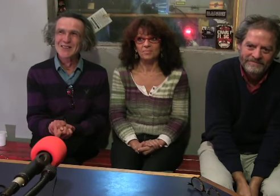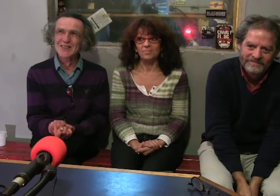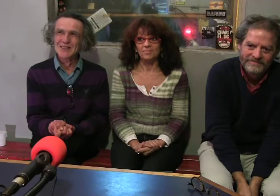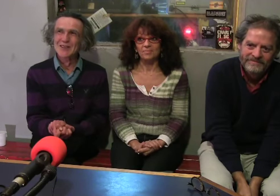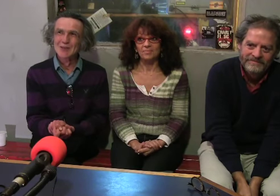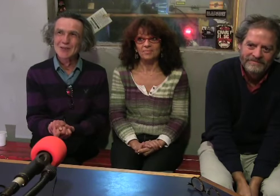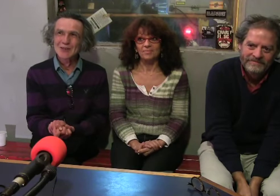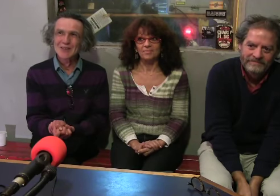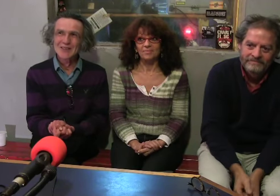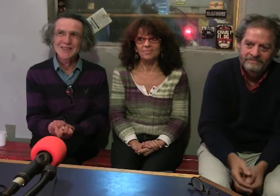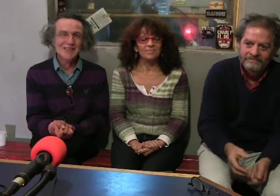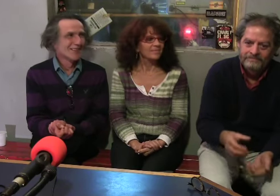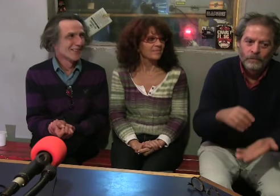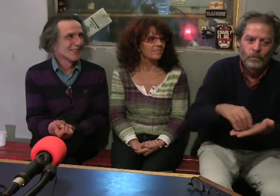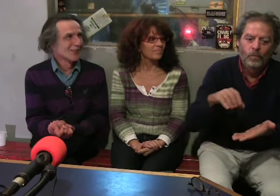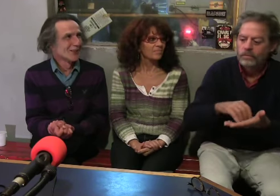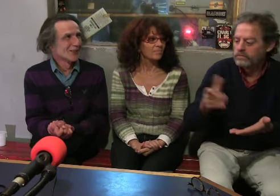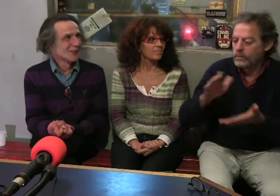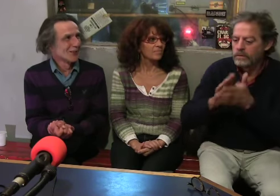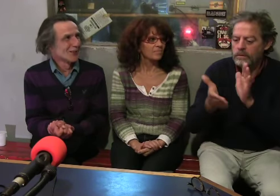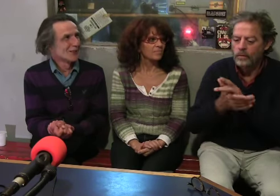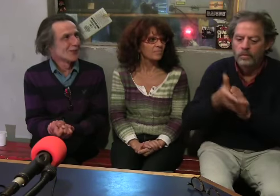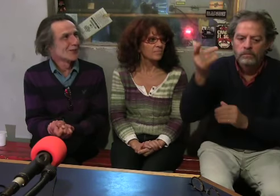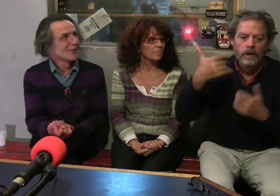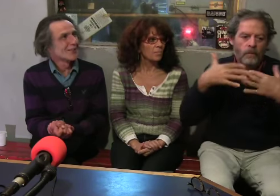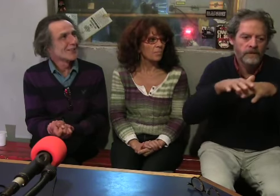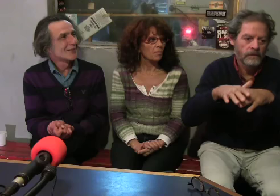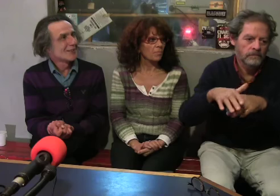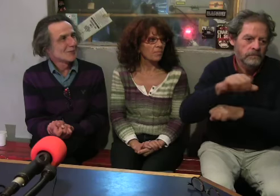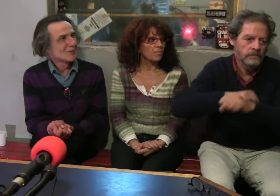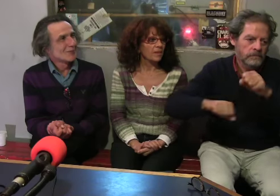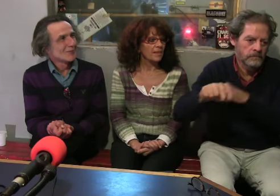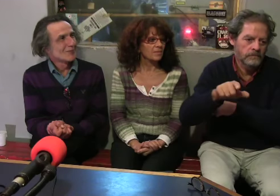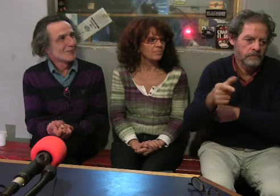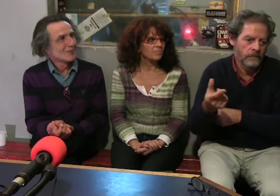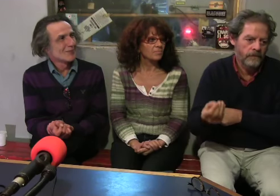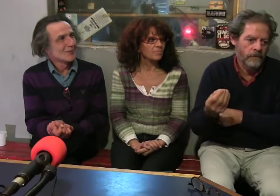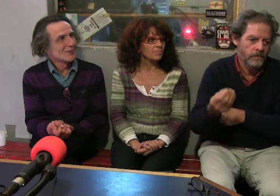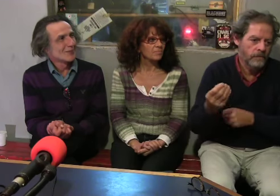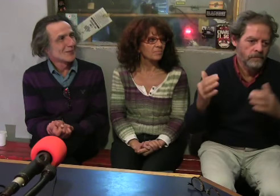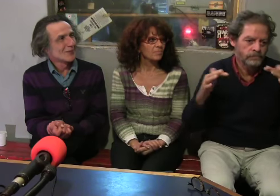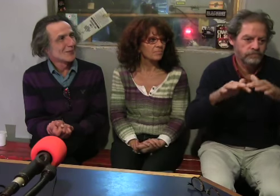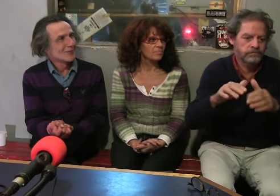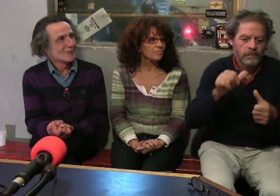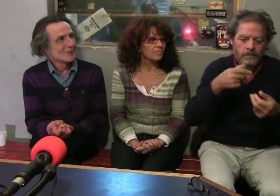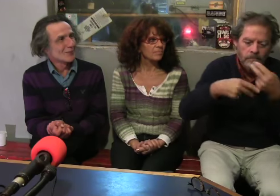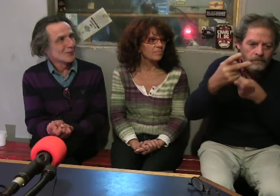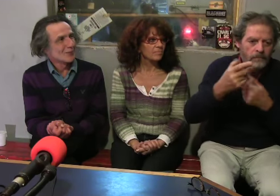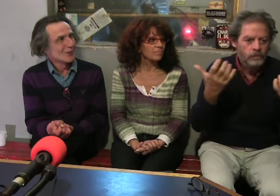À Toulouse, c'est une association à Ramonville qui organise un Noël pour les enfants. Donc les enfants, ouvrent les